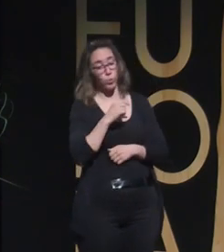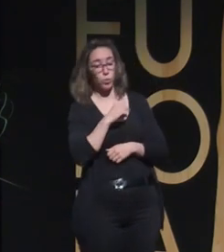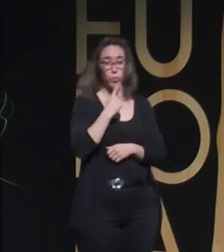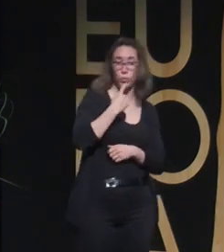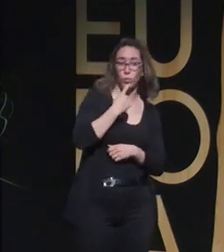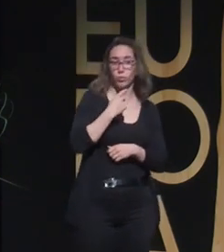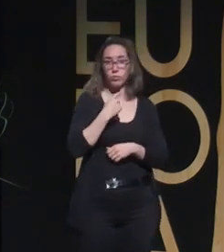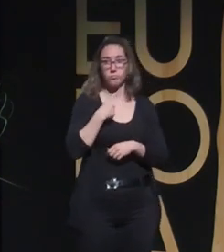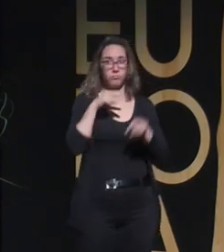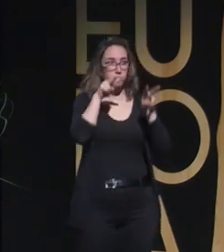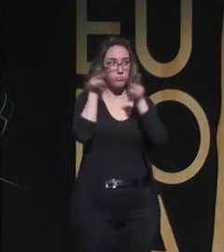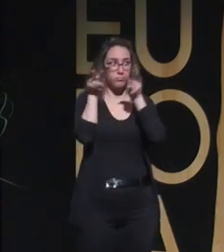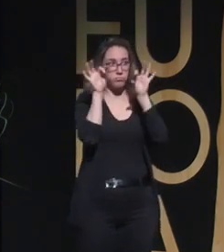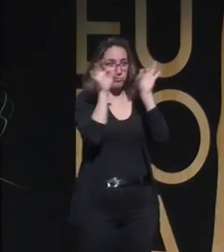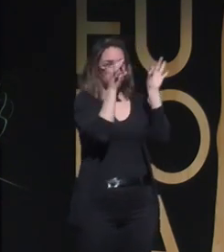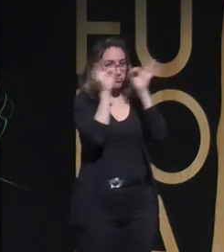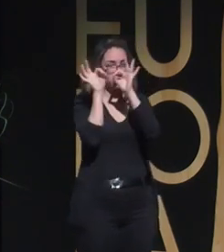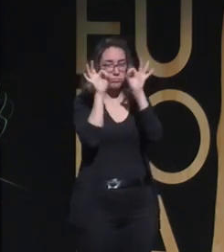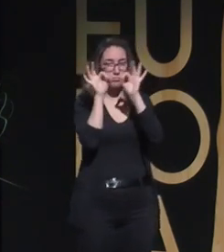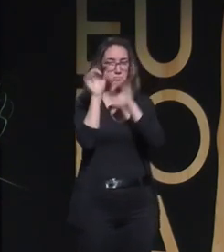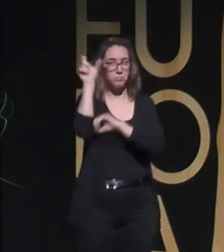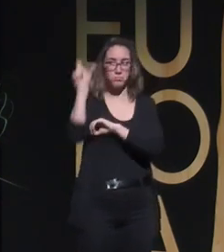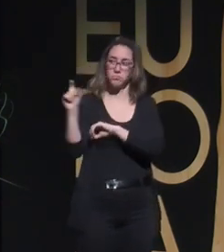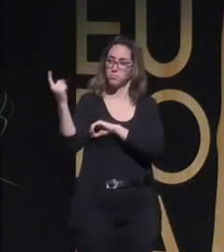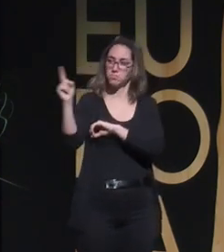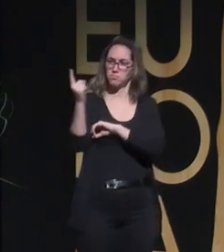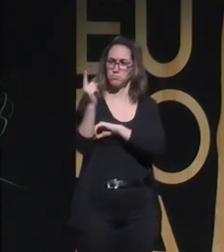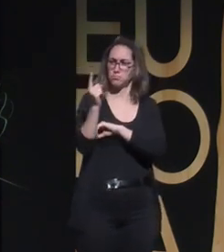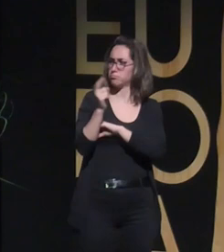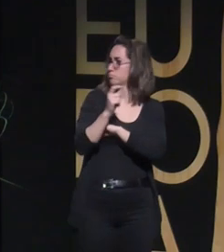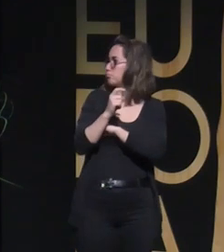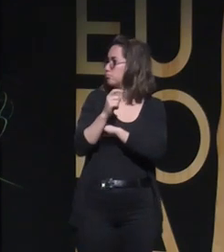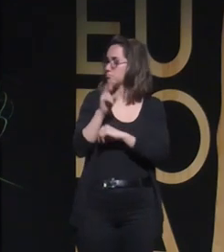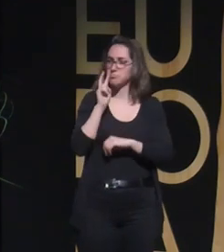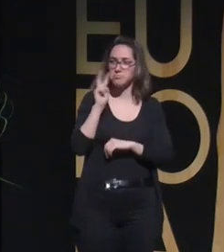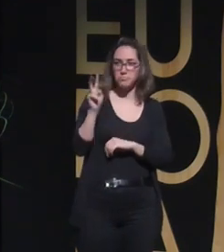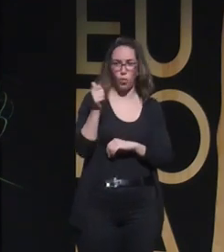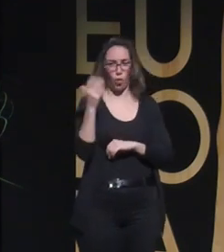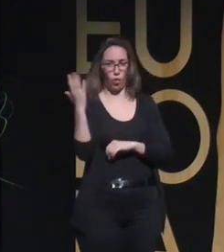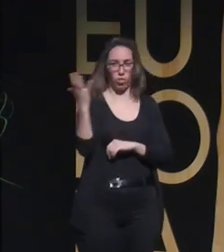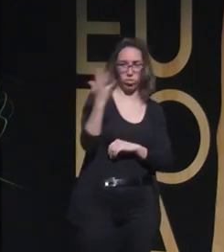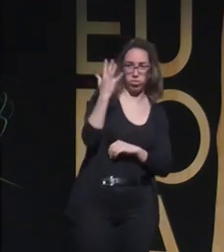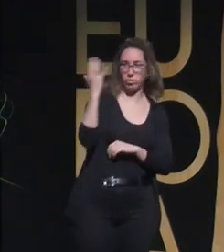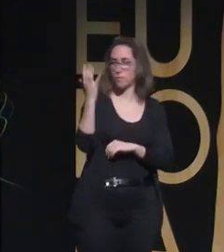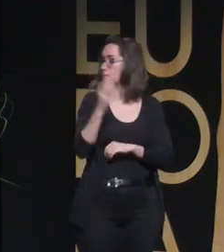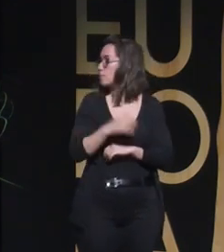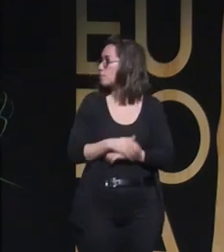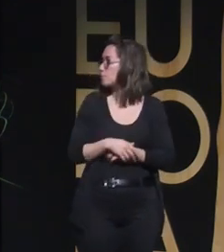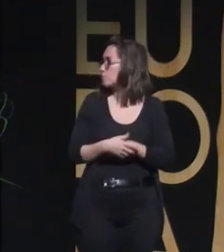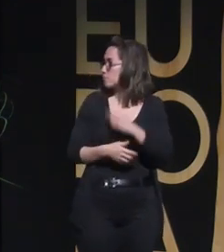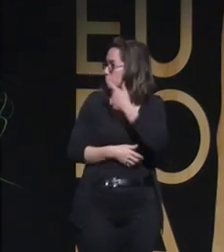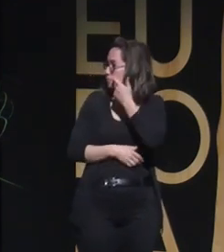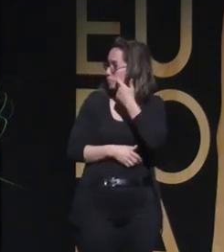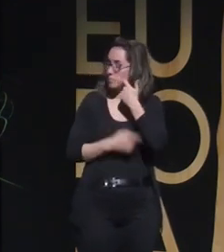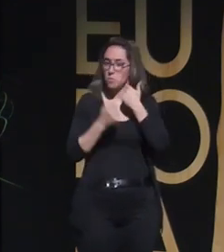funciona la vista, miras y ves a uno que viene haciendo un poco así, unas curvicas, un poco, ¿no? Con los pies así, ¿no? Sí, ¿no? Con los pies de